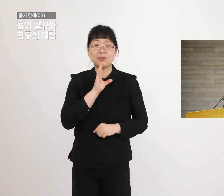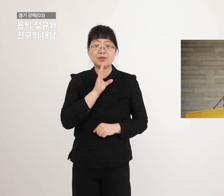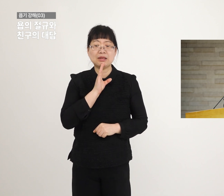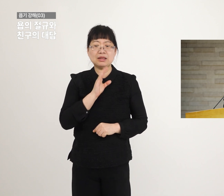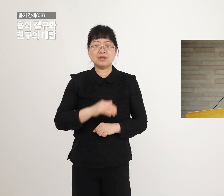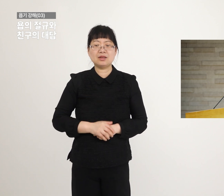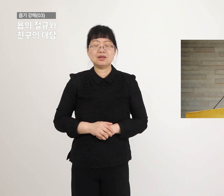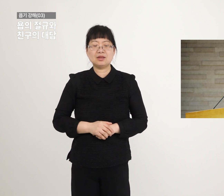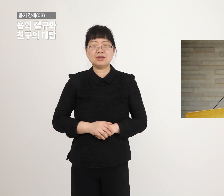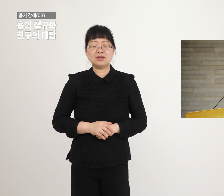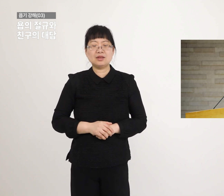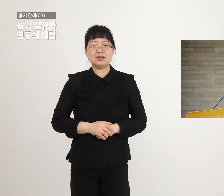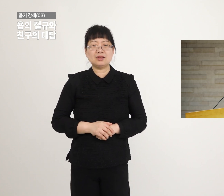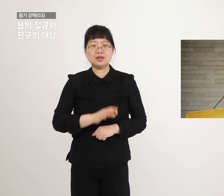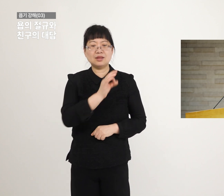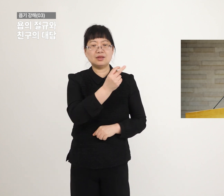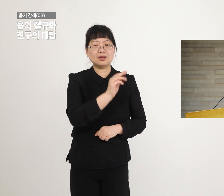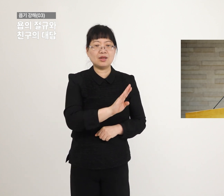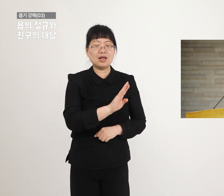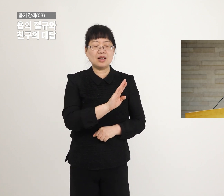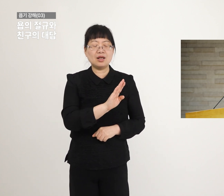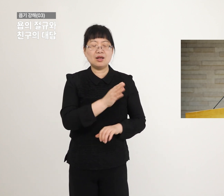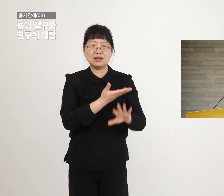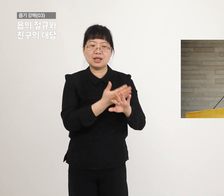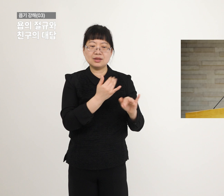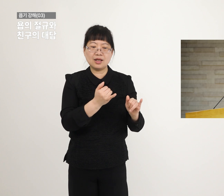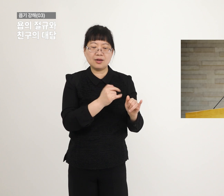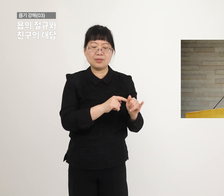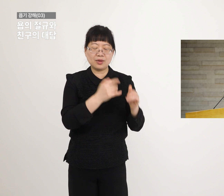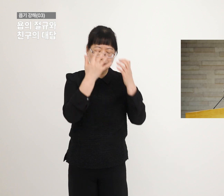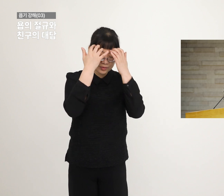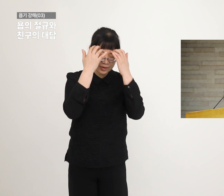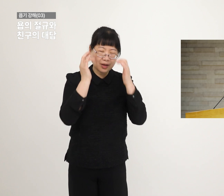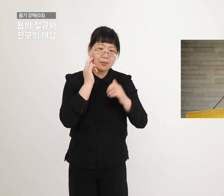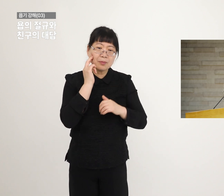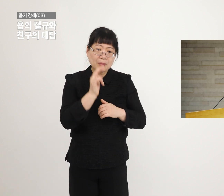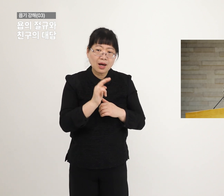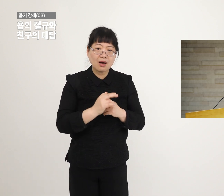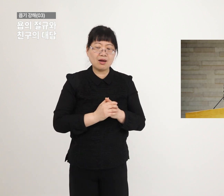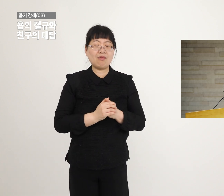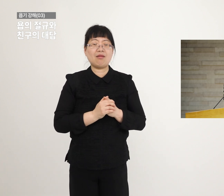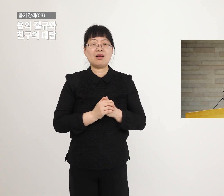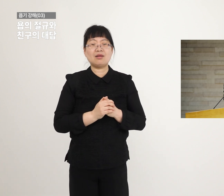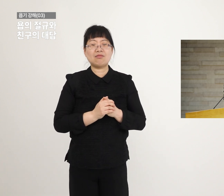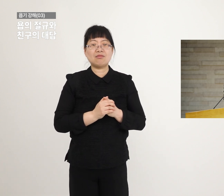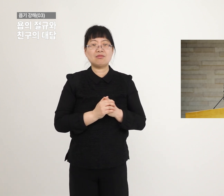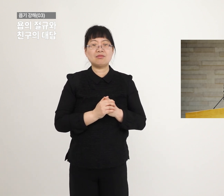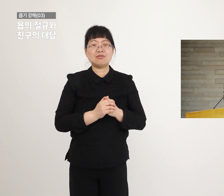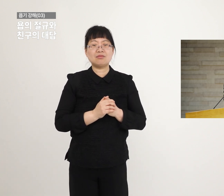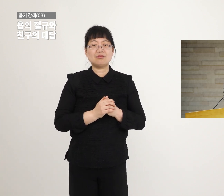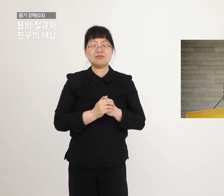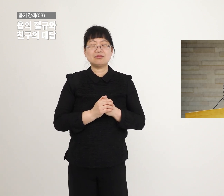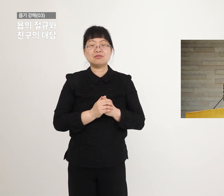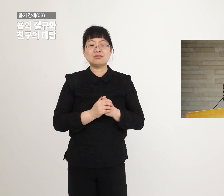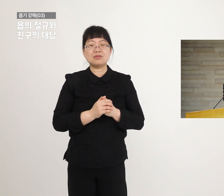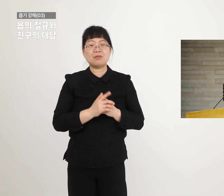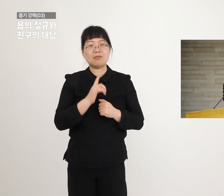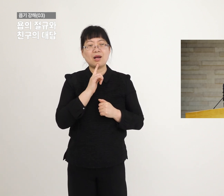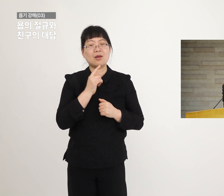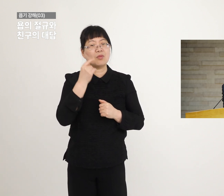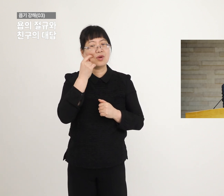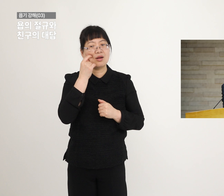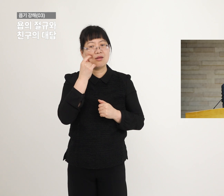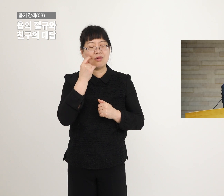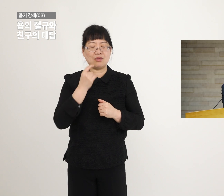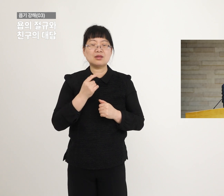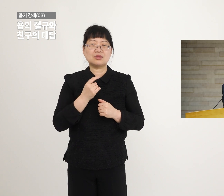너무 상대의 고통이 혹독하면 사실 이게 맞습니다.